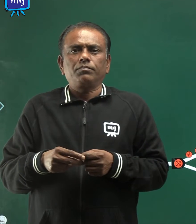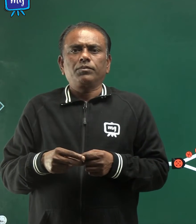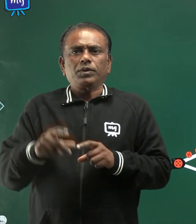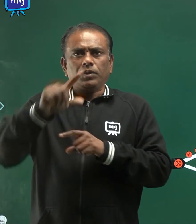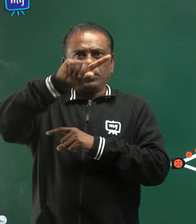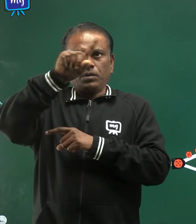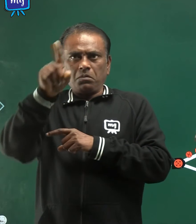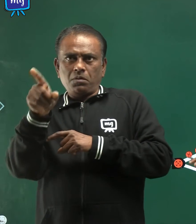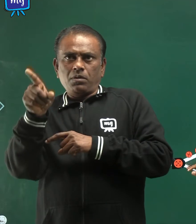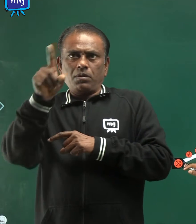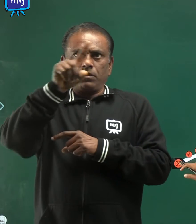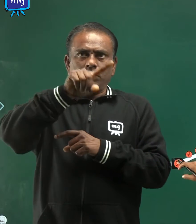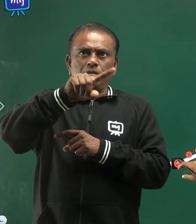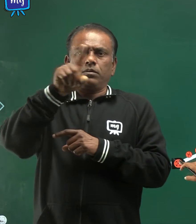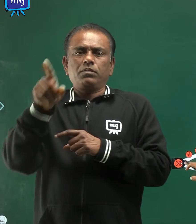चाप खींचा